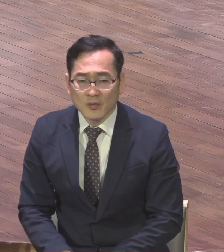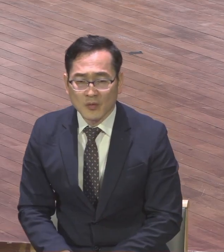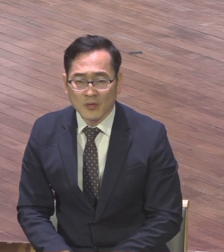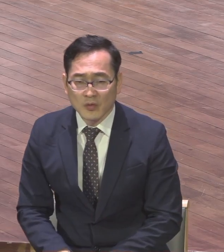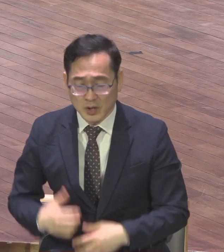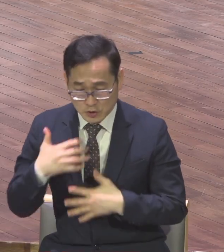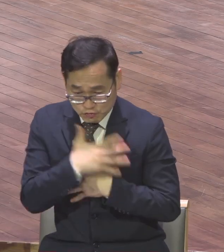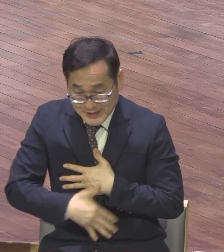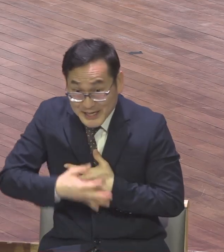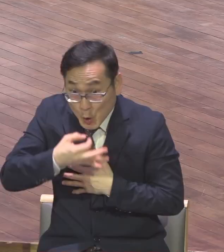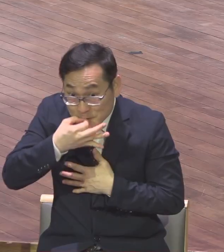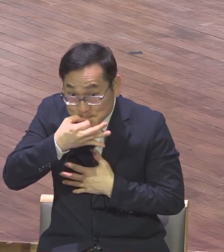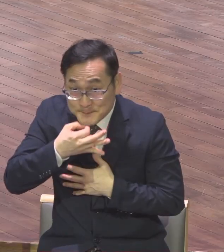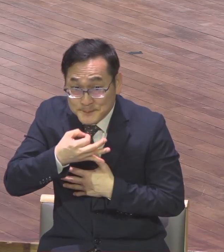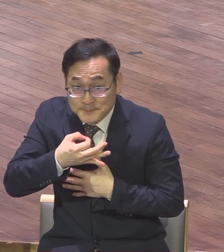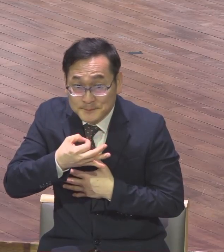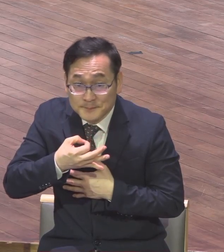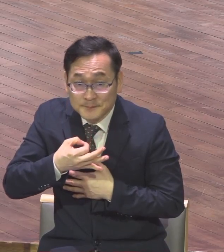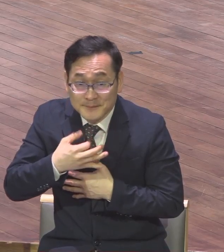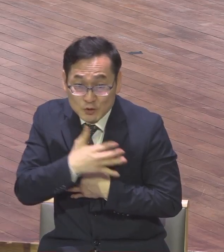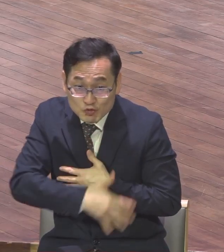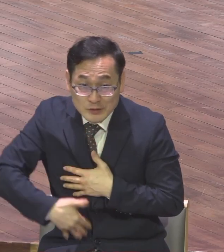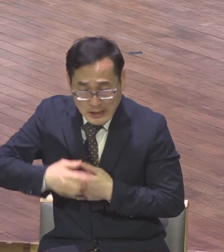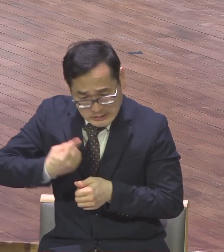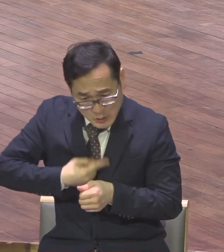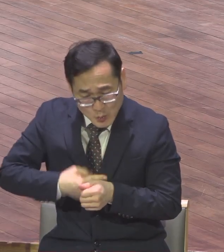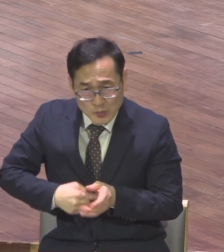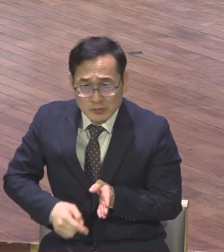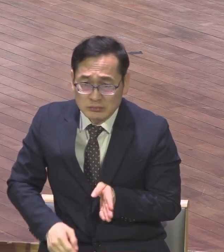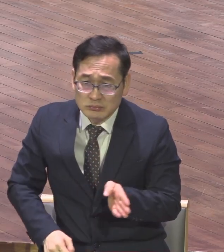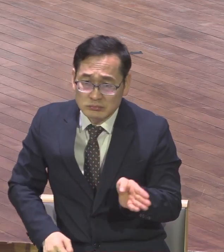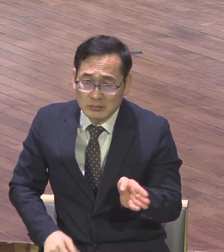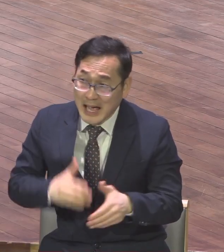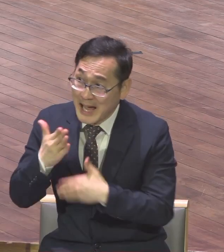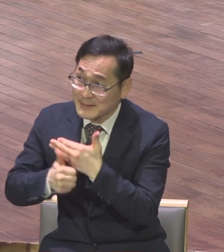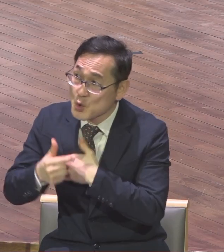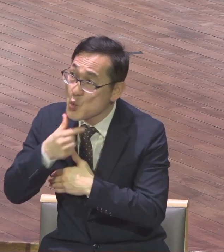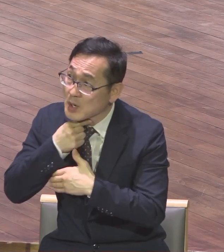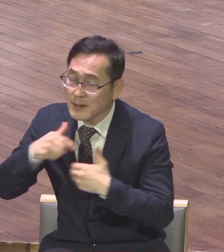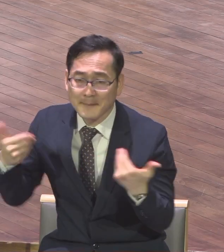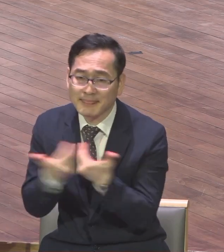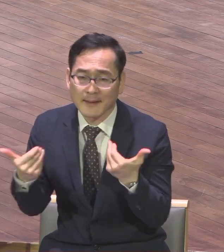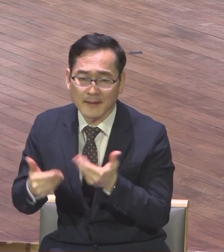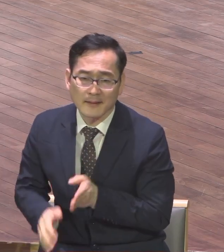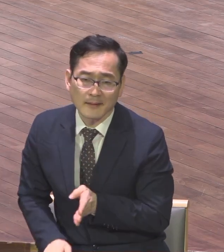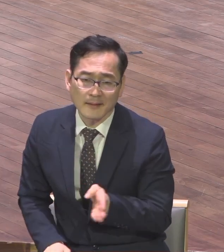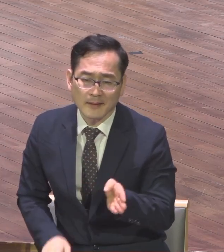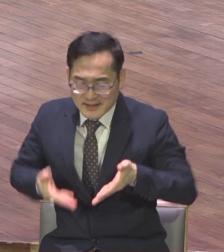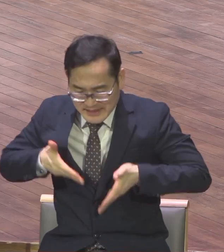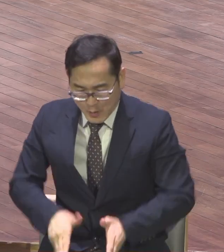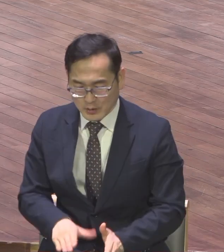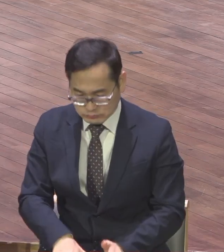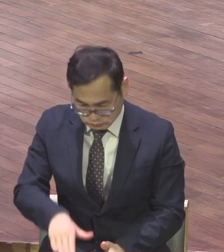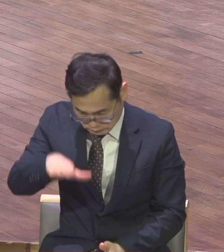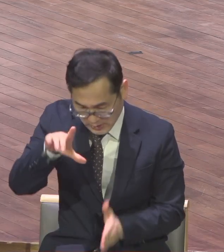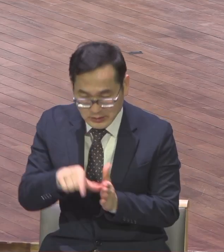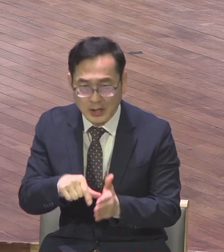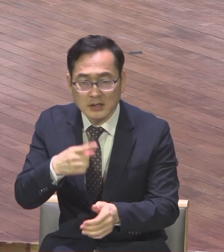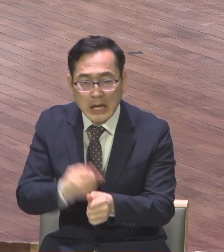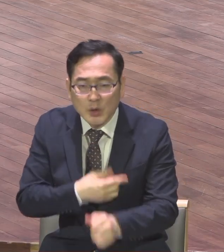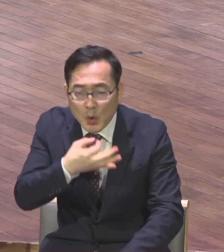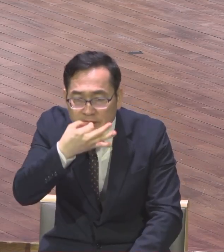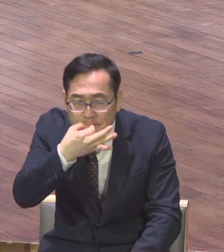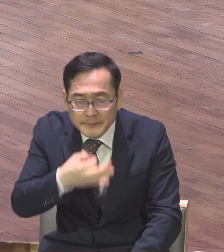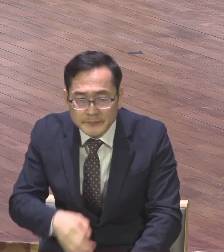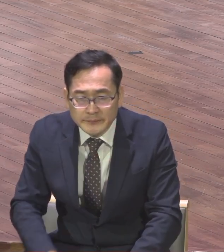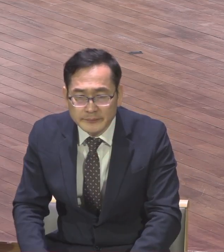육체 욕심과 소욕이에요. 이것이 하나님의 뜻과 정반대의 삶을 살고 태어날 때 그걸 태어났어. 태어날